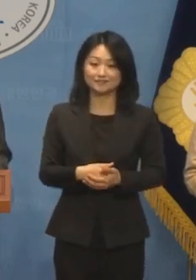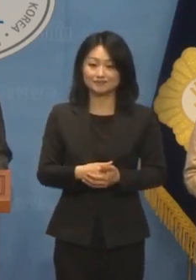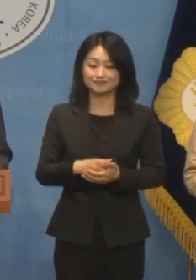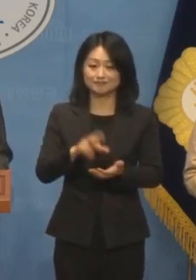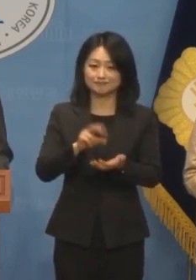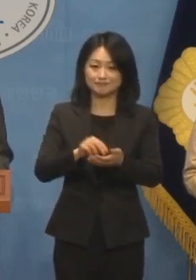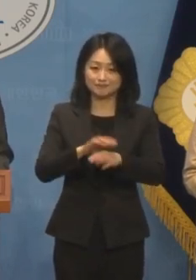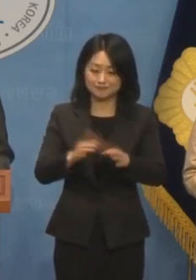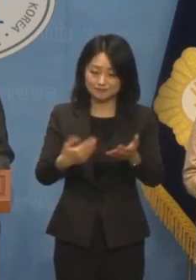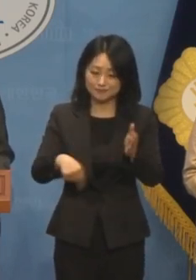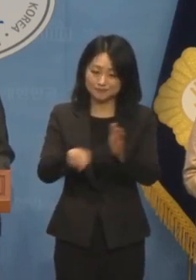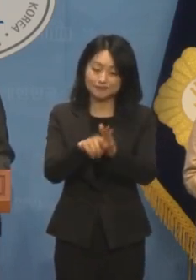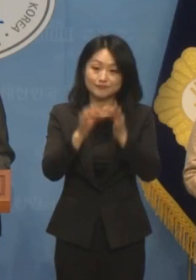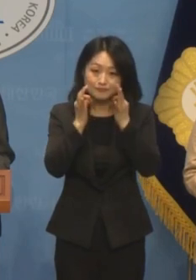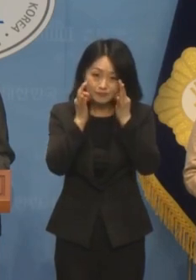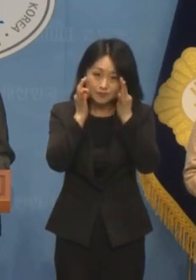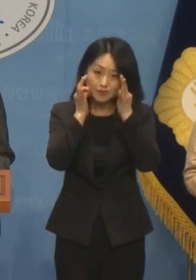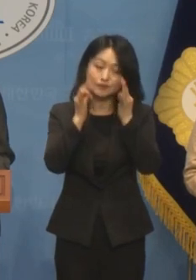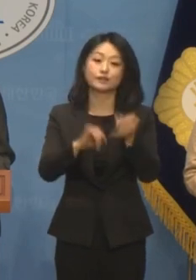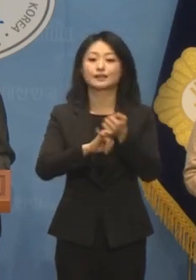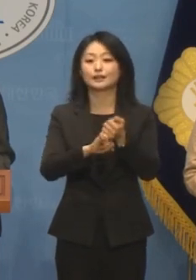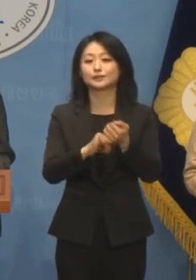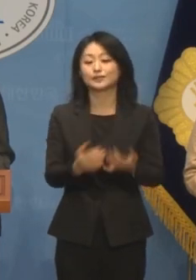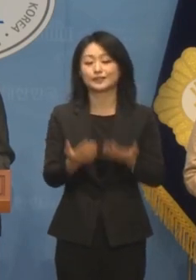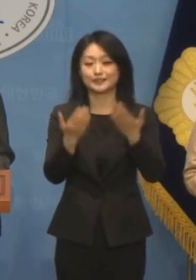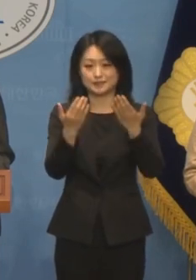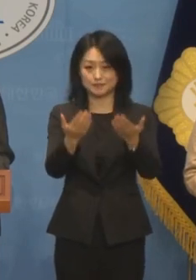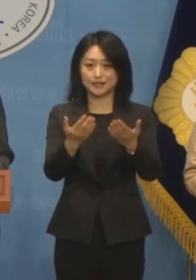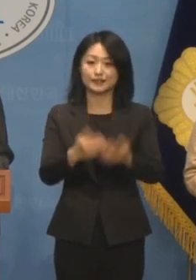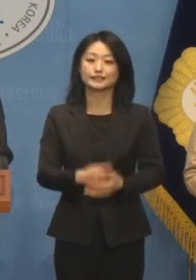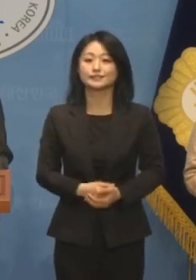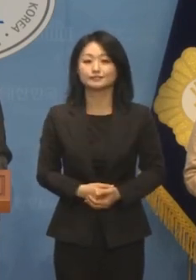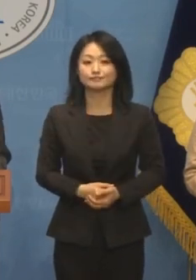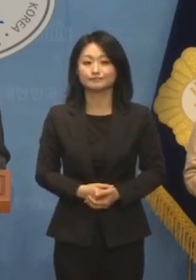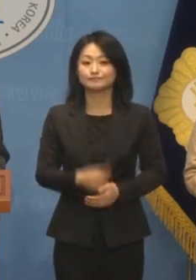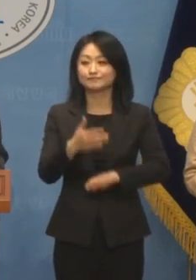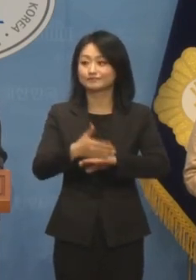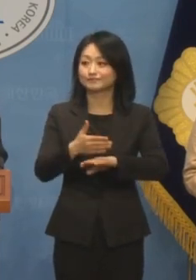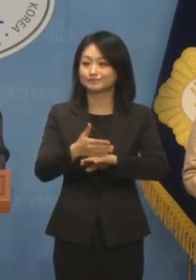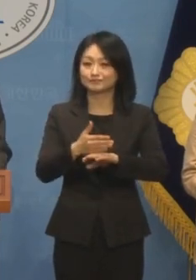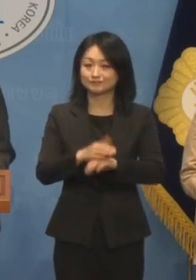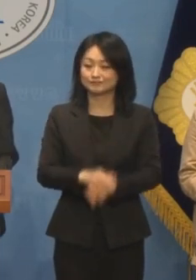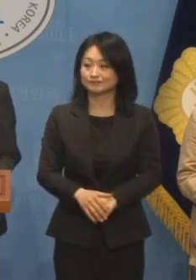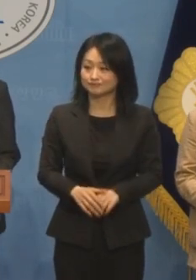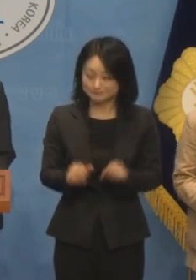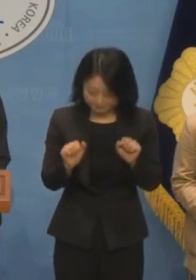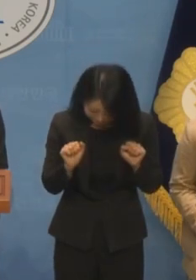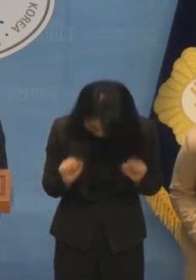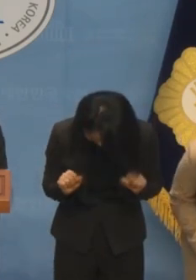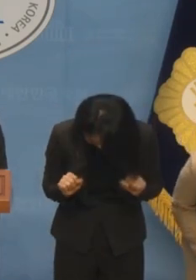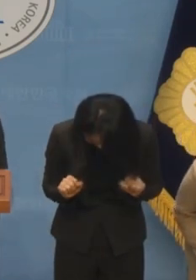앞으로 많이 노력할 것이라는 것을 다시 한번 약속드리겠습니다. 감사합니다.